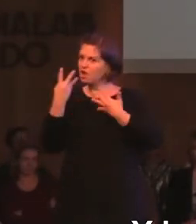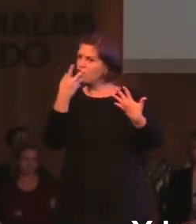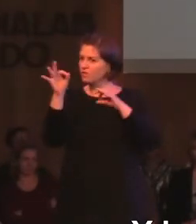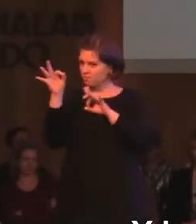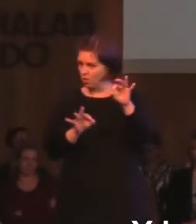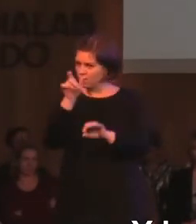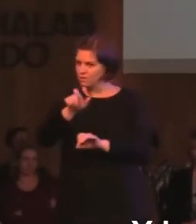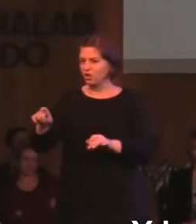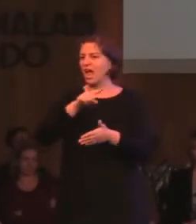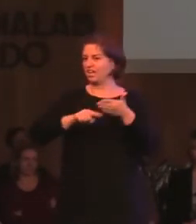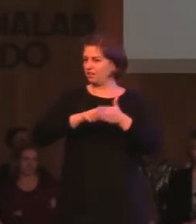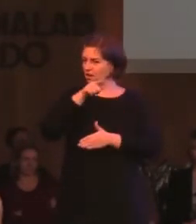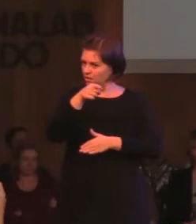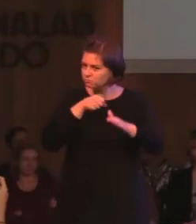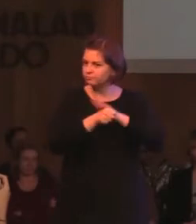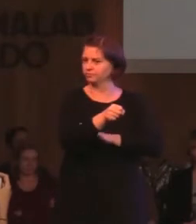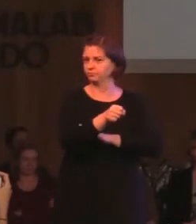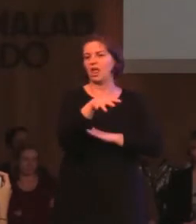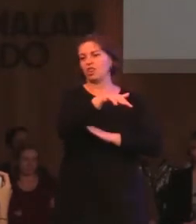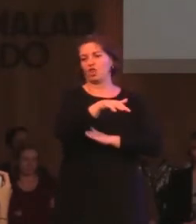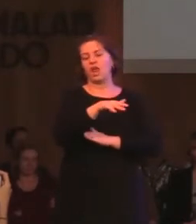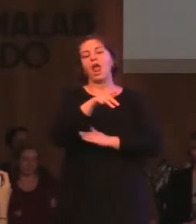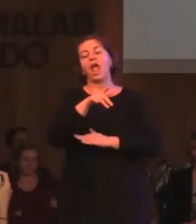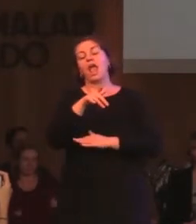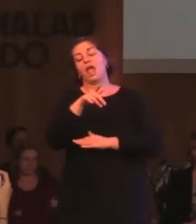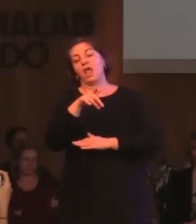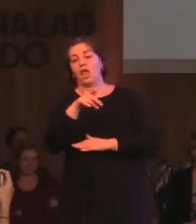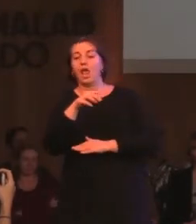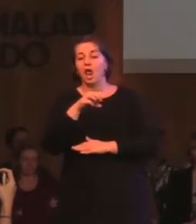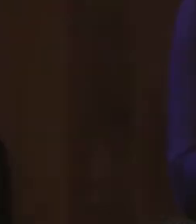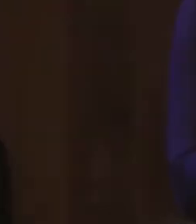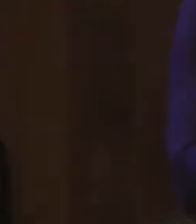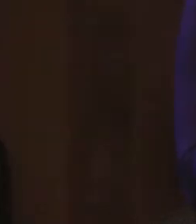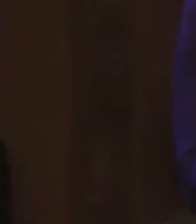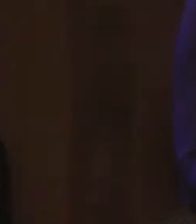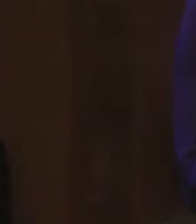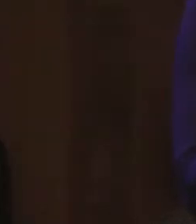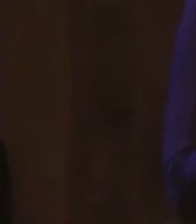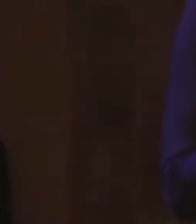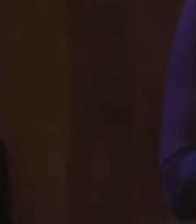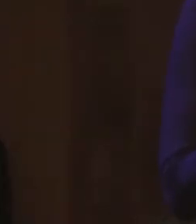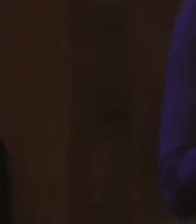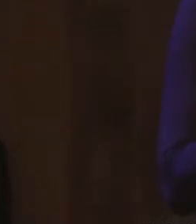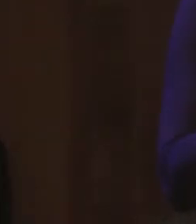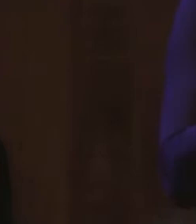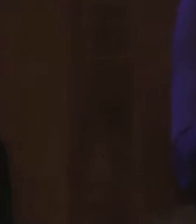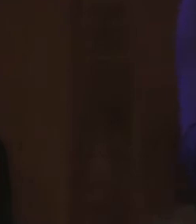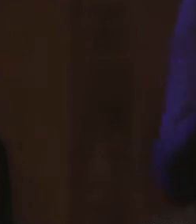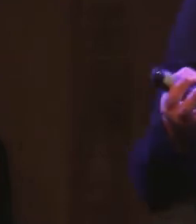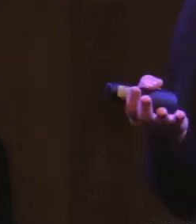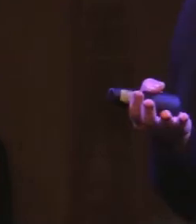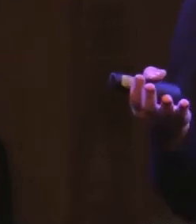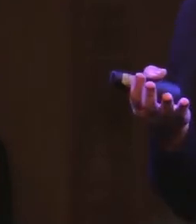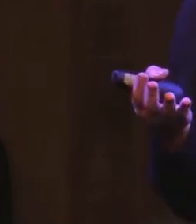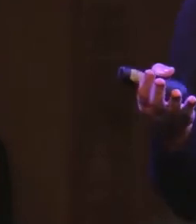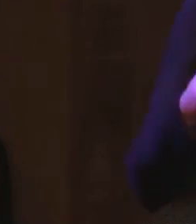gitana, escolarizada en el pozo, en Entrevías, con dificultades sociales, con vulnerabilidad social, y casi